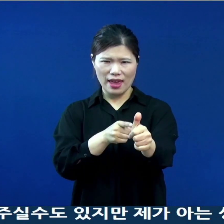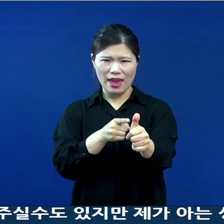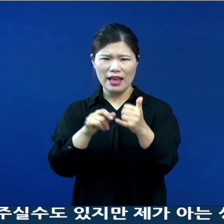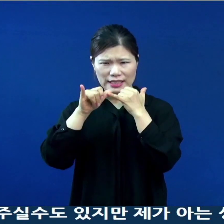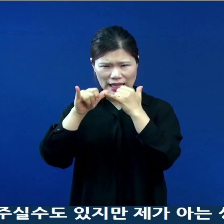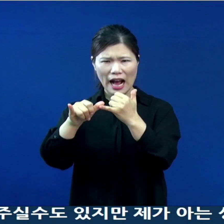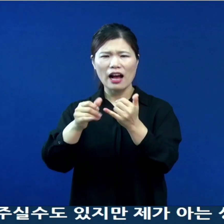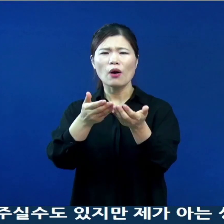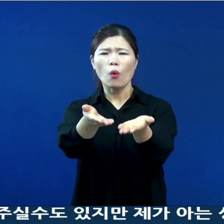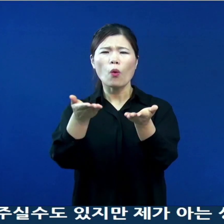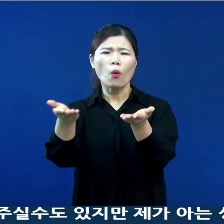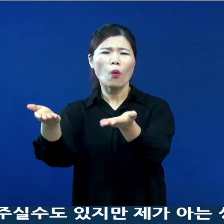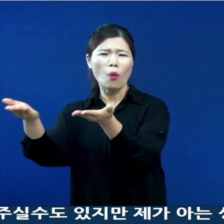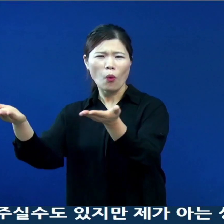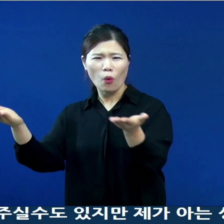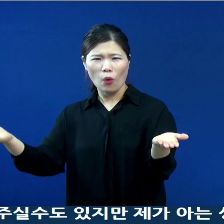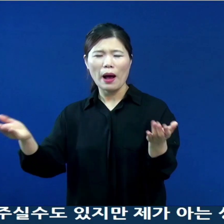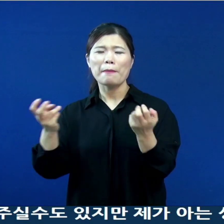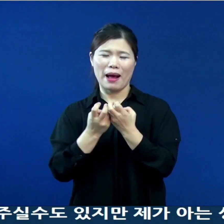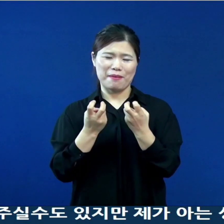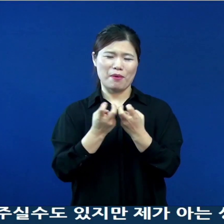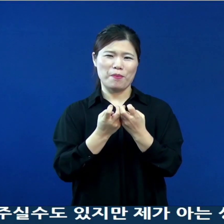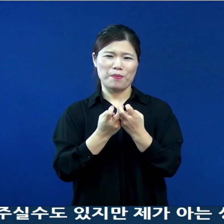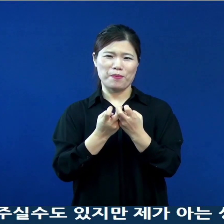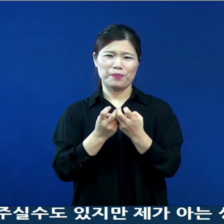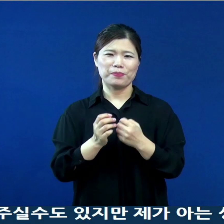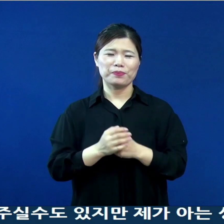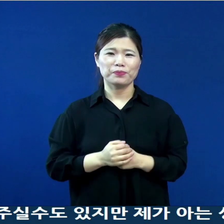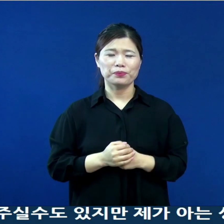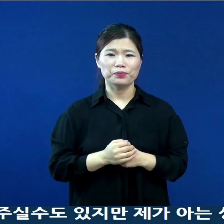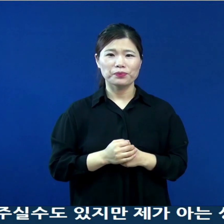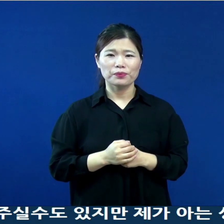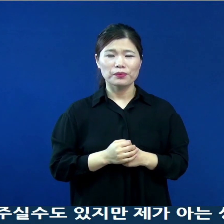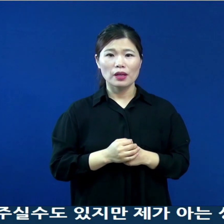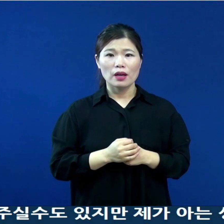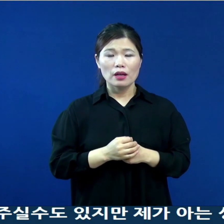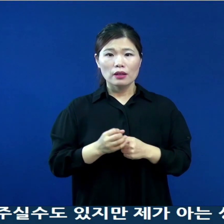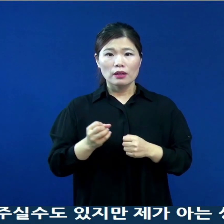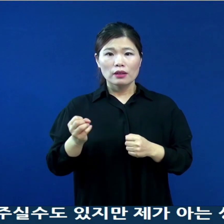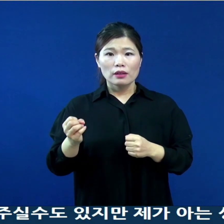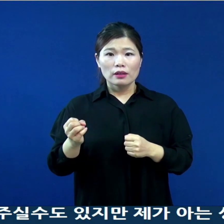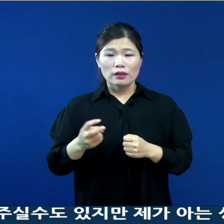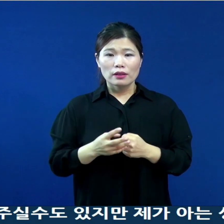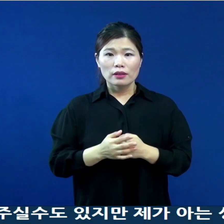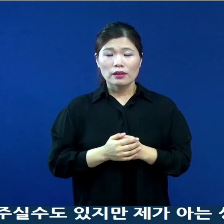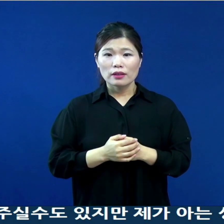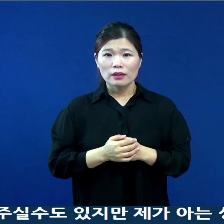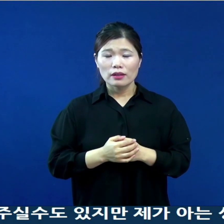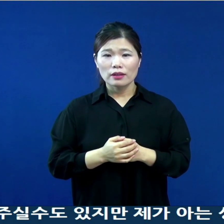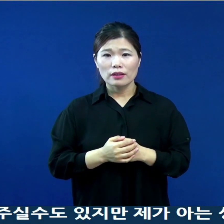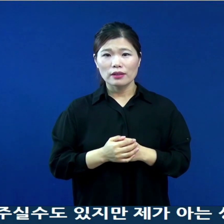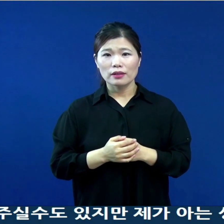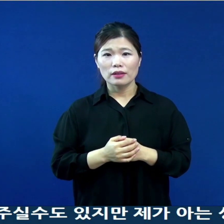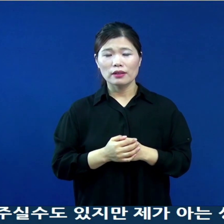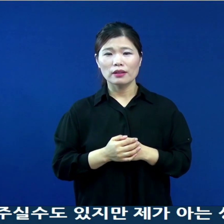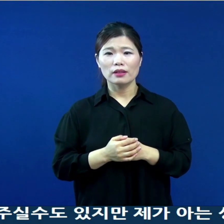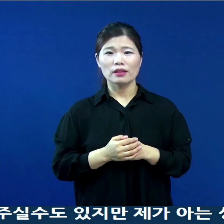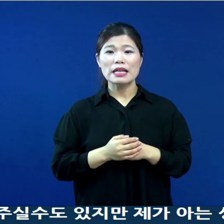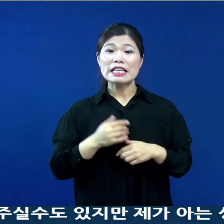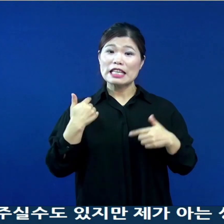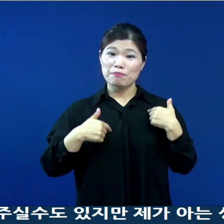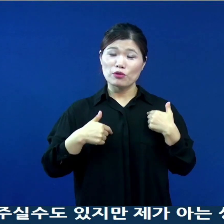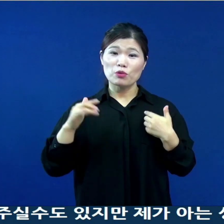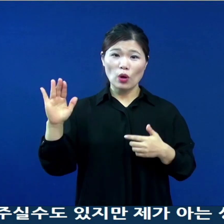상 주심의 방법인 것 같습니다. 더더군다나 우리에게 이 기쁨이 되는